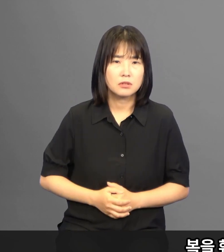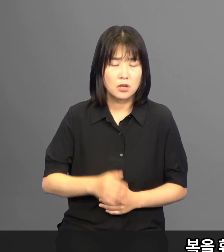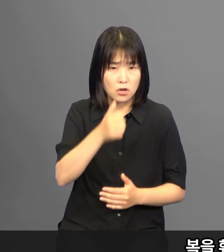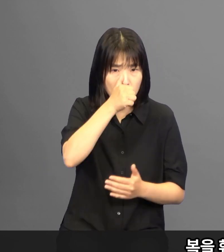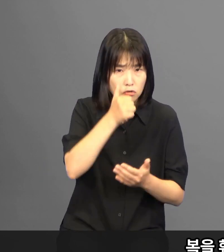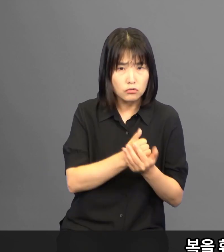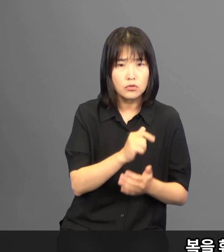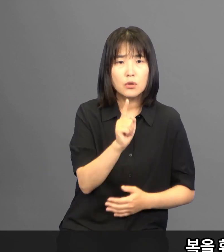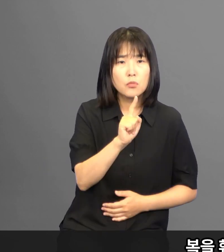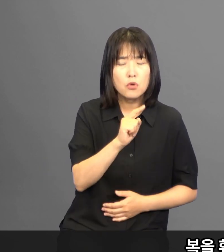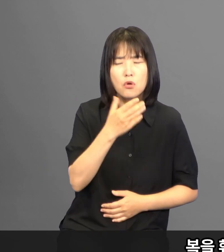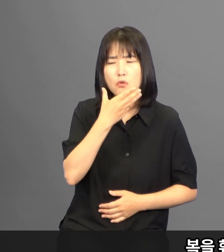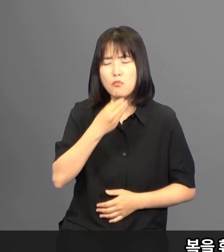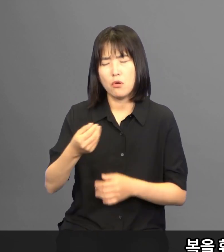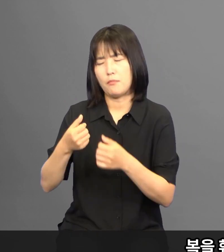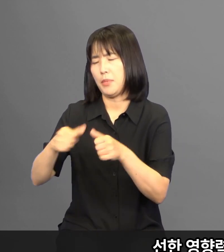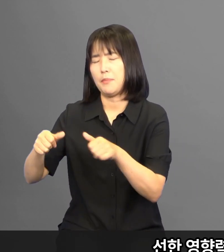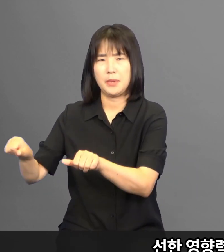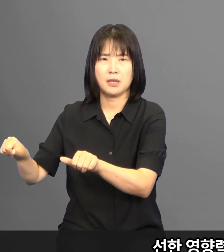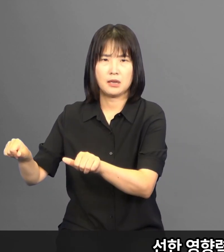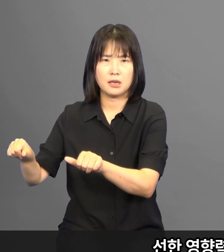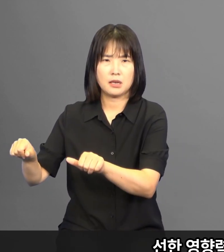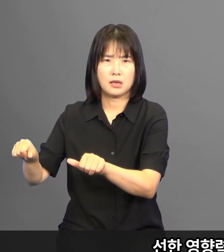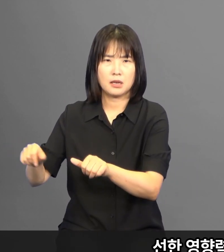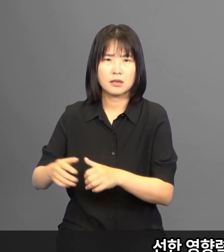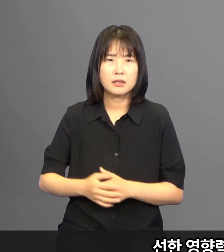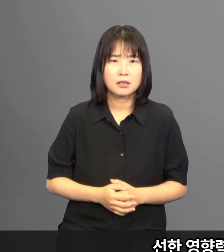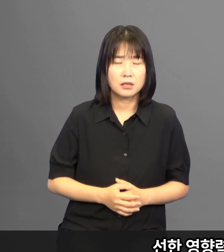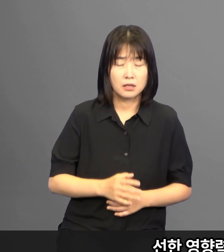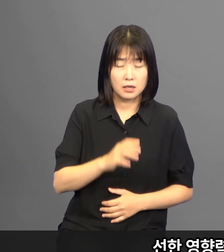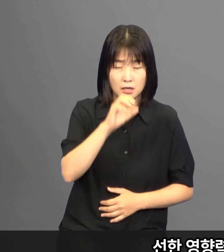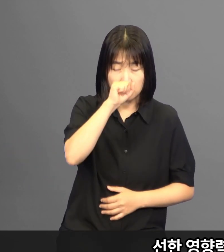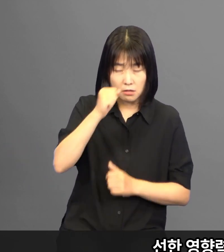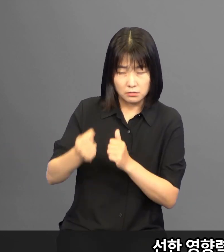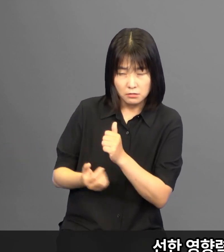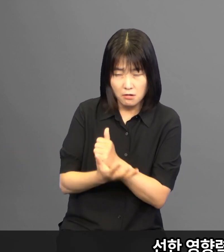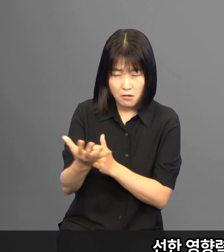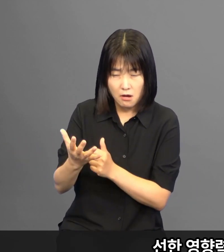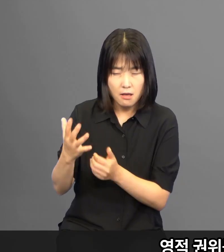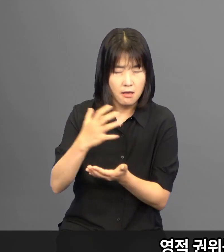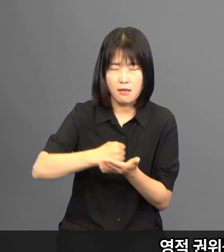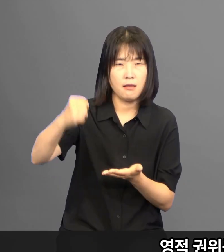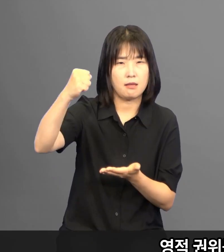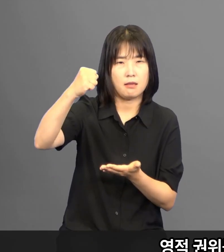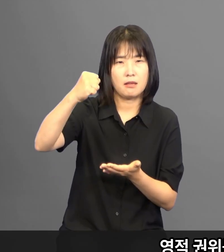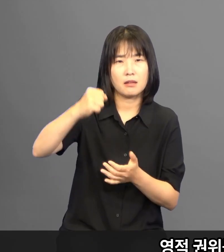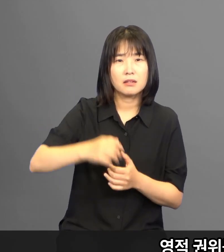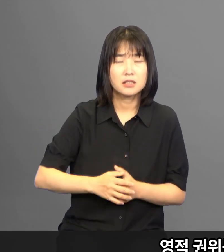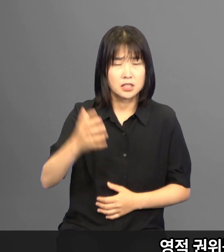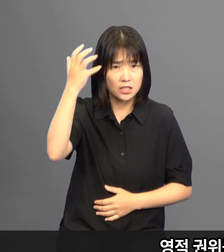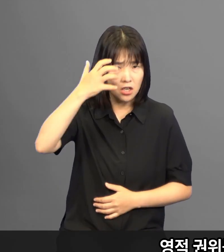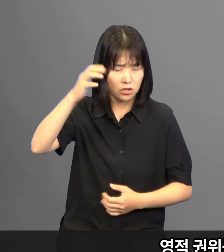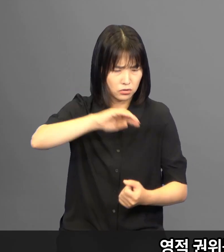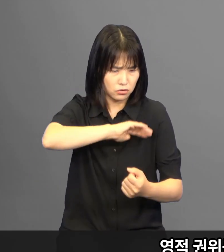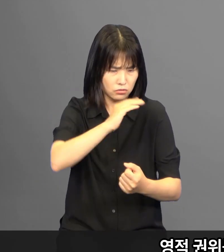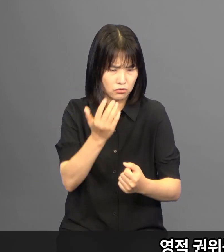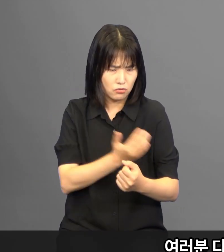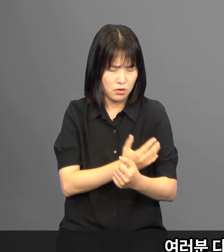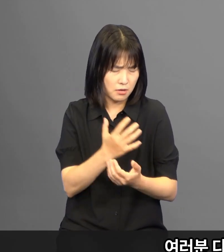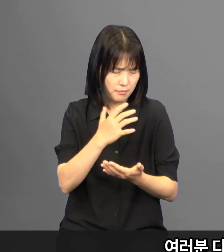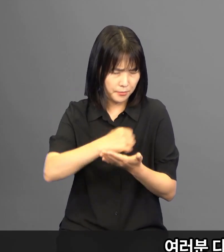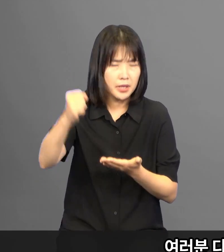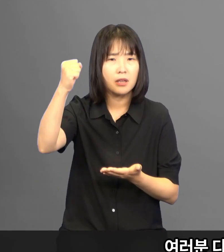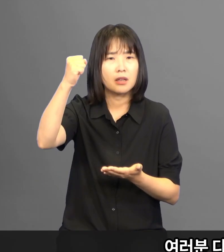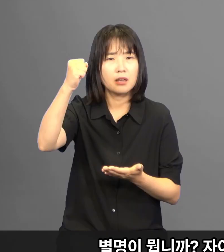복을 훼손시킵니다. 선한 영향력을 거두어 갑니다. 영적 권위를 거두어 갑니다.